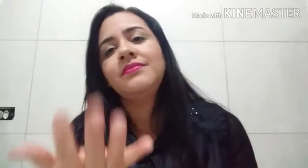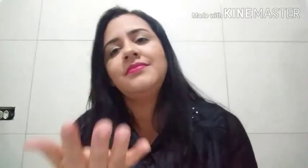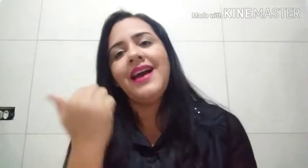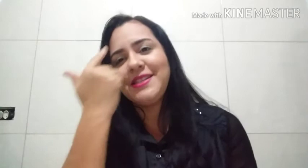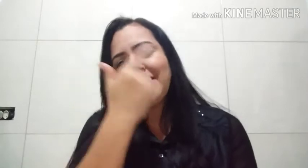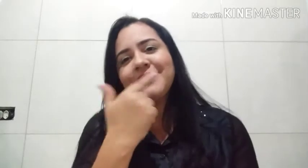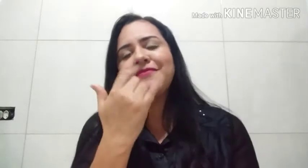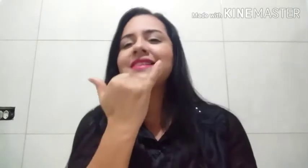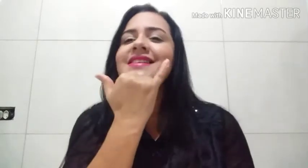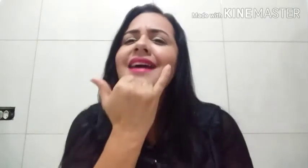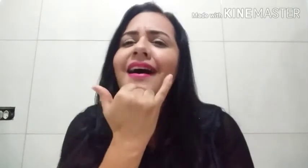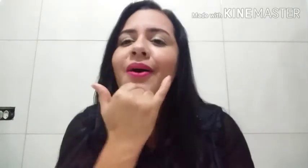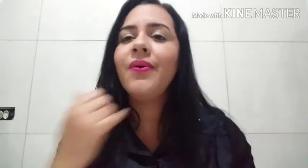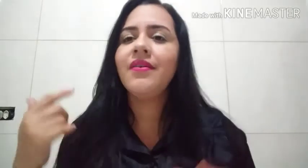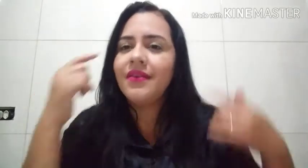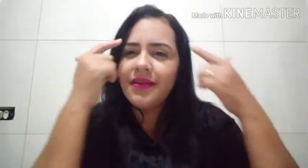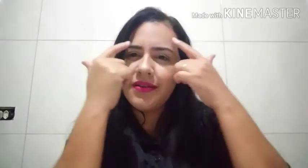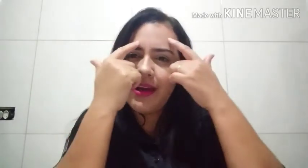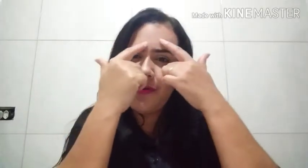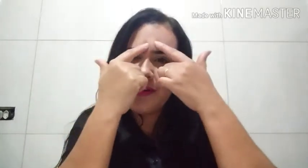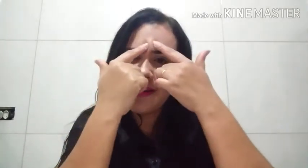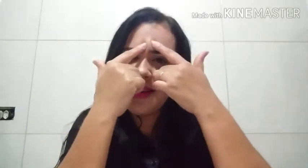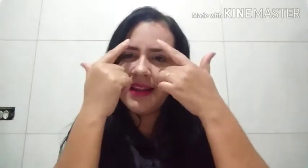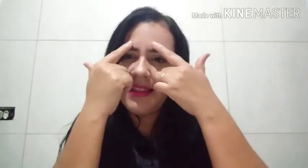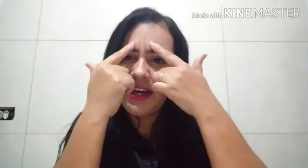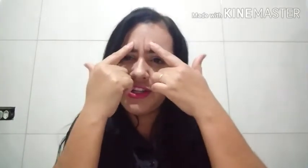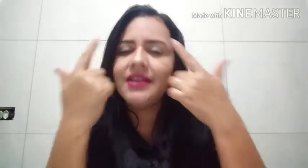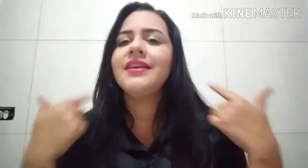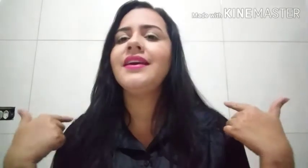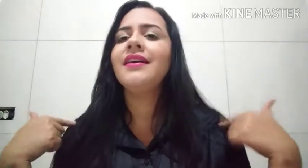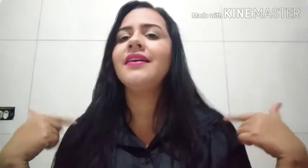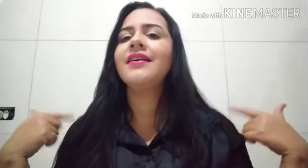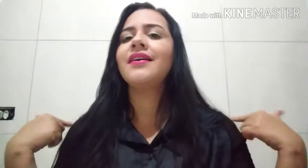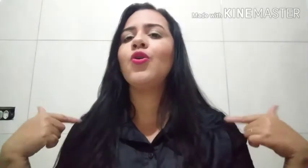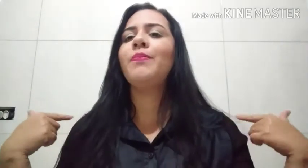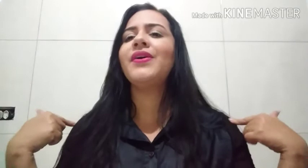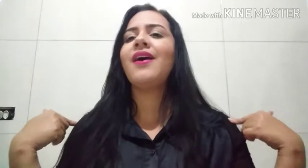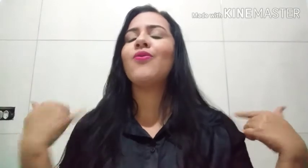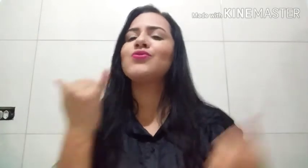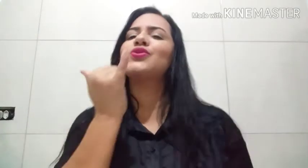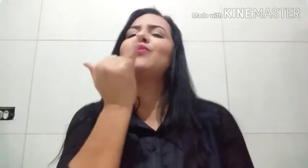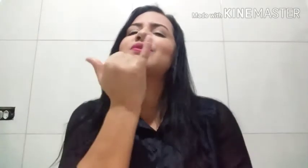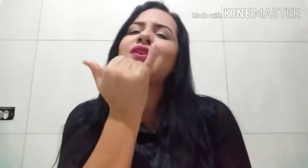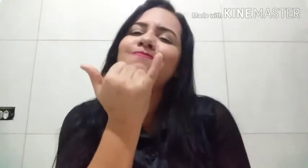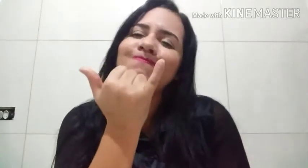a expressão facial, né, com franzida a testa e corporal, com os ombros, ó,